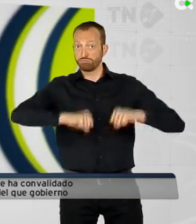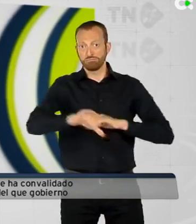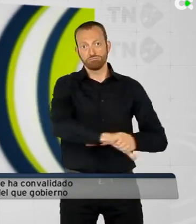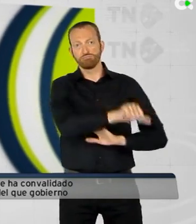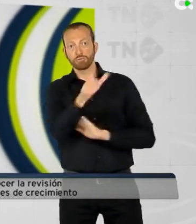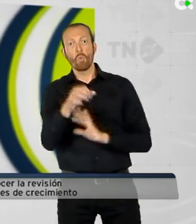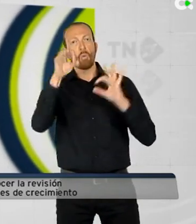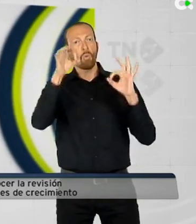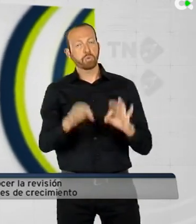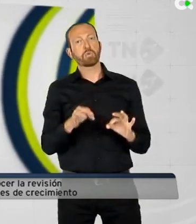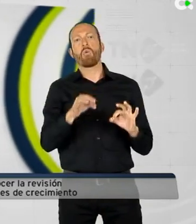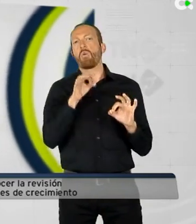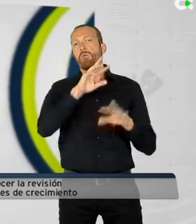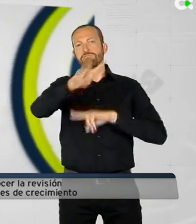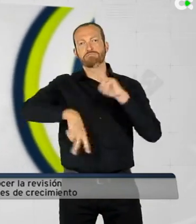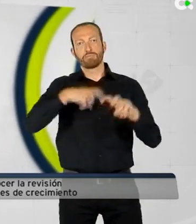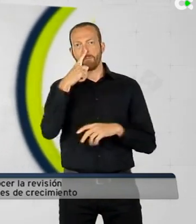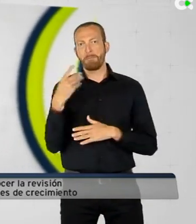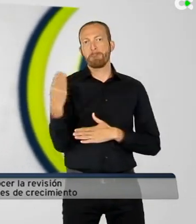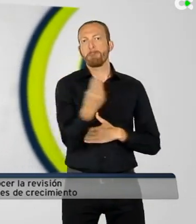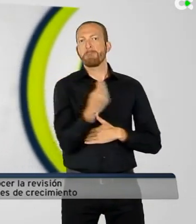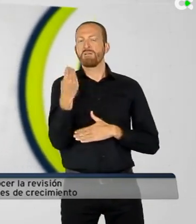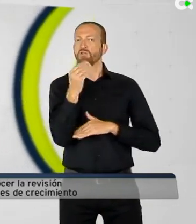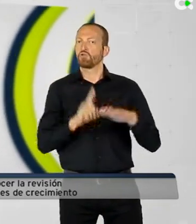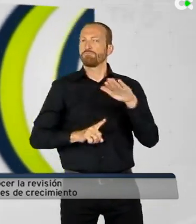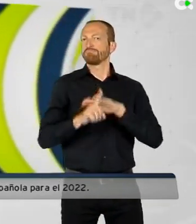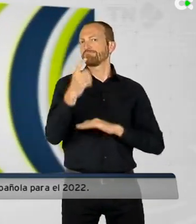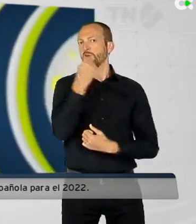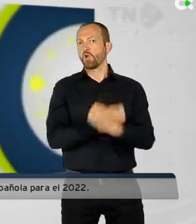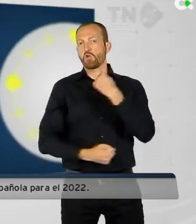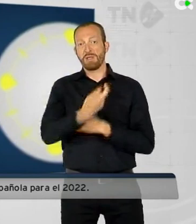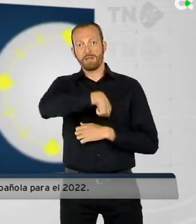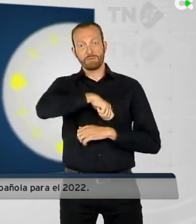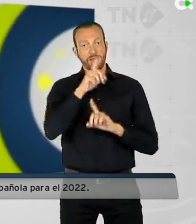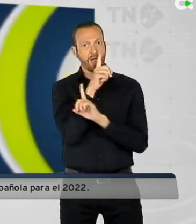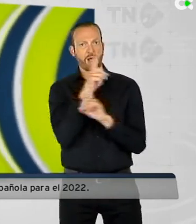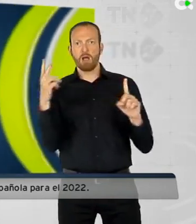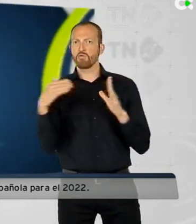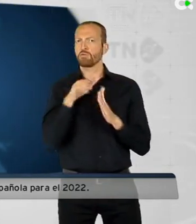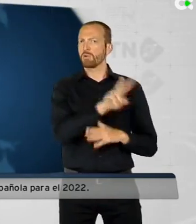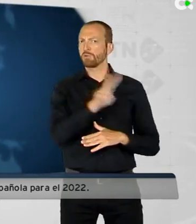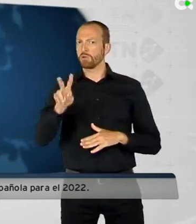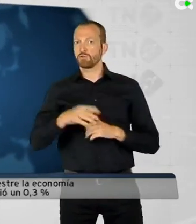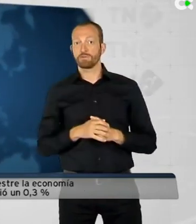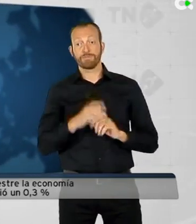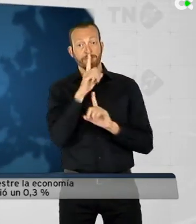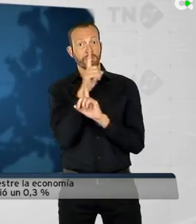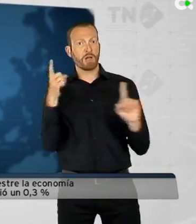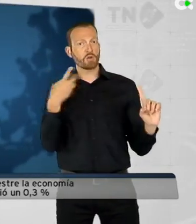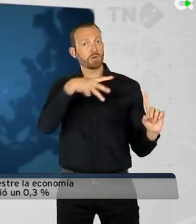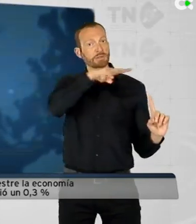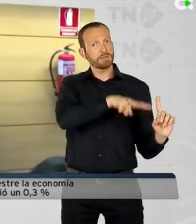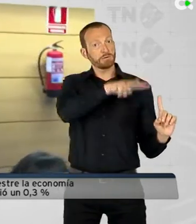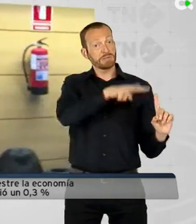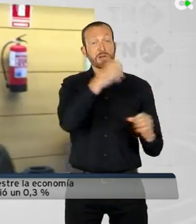horas antes de que se actualizaran las previsiones de crecimiento de la economía española para el 2022. En el primer trimestre